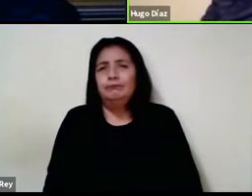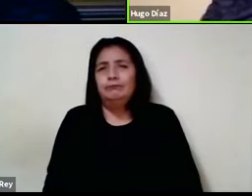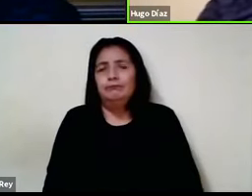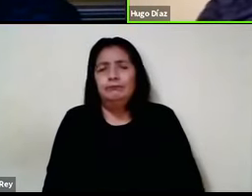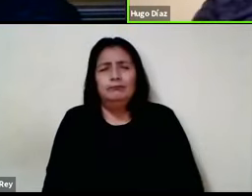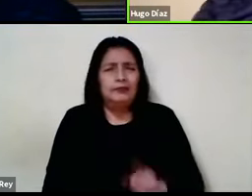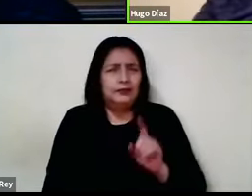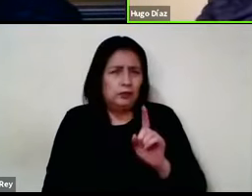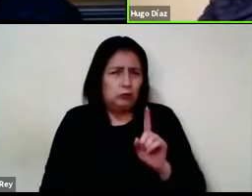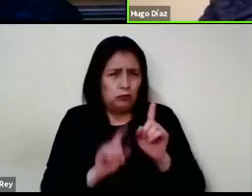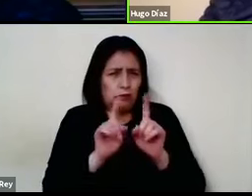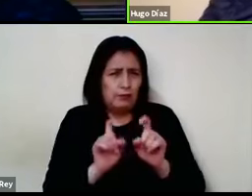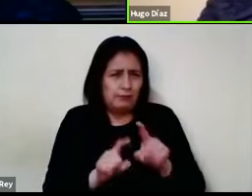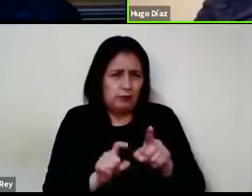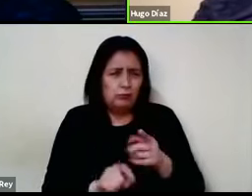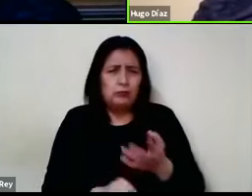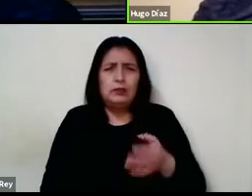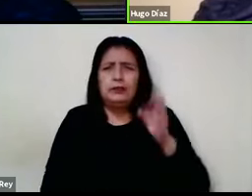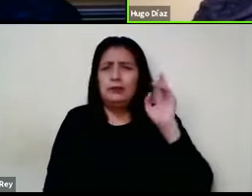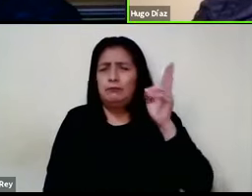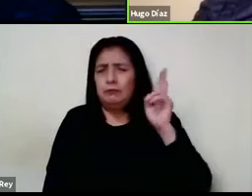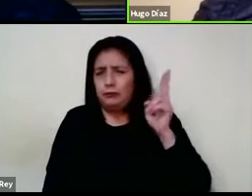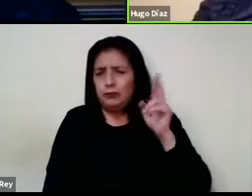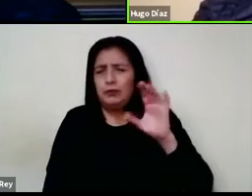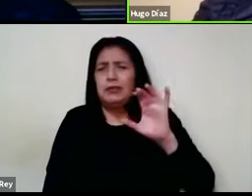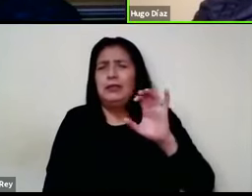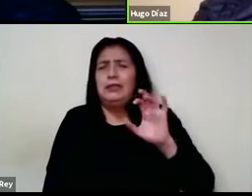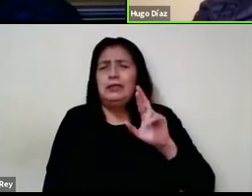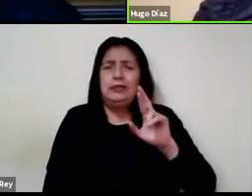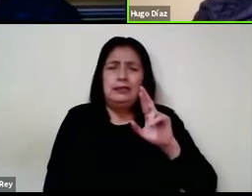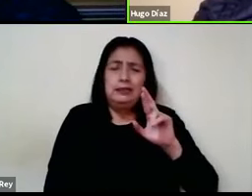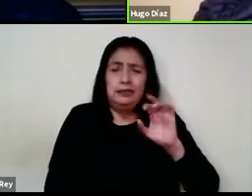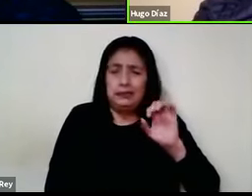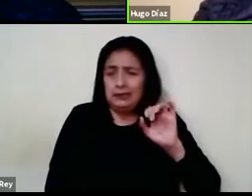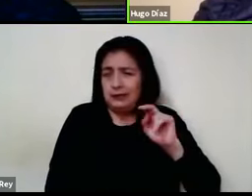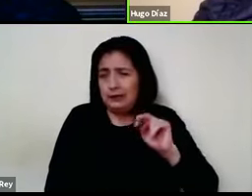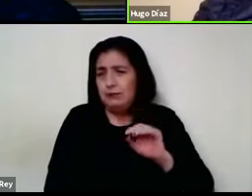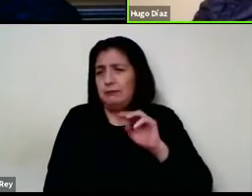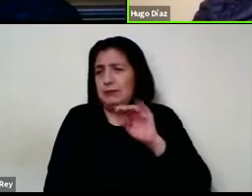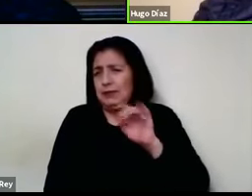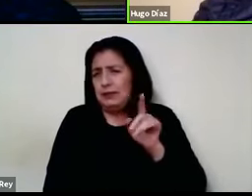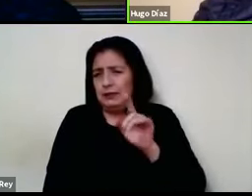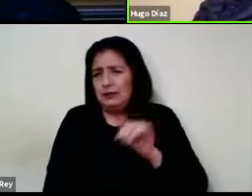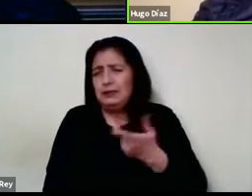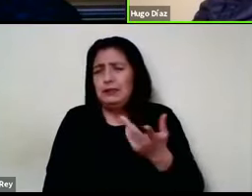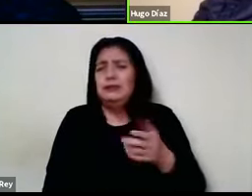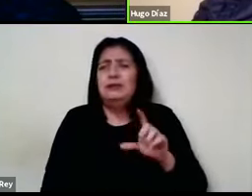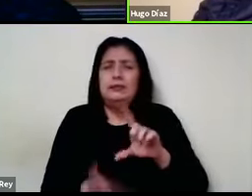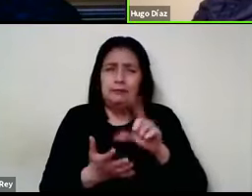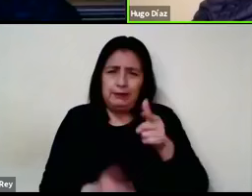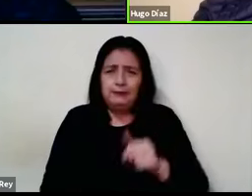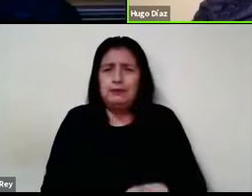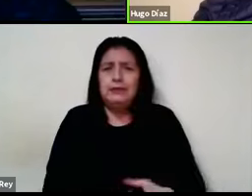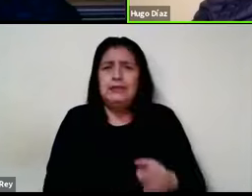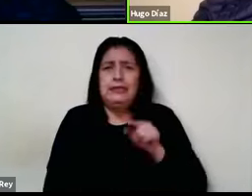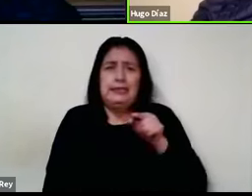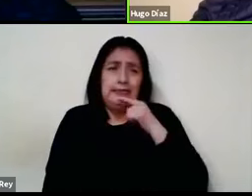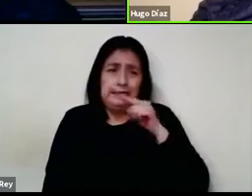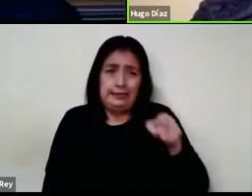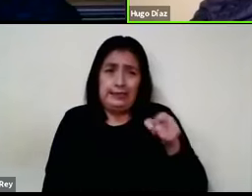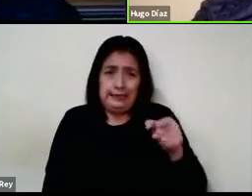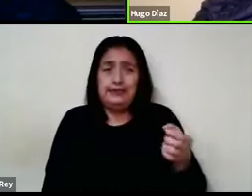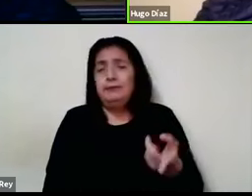Hay una pregunta también de la profesora Cristín Mesa Bermeo de Lima. Ella